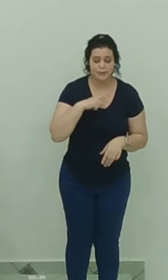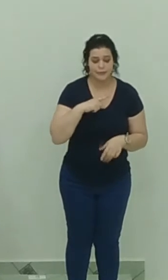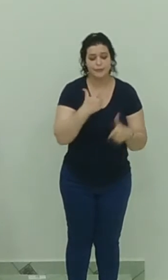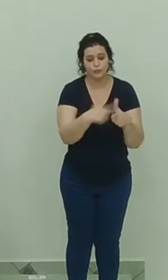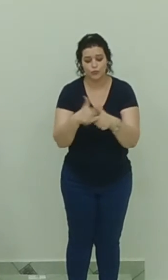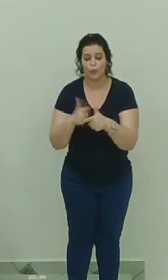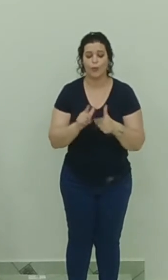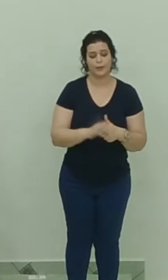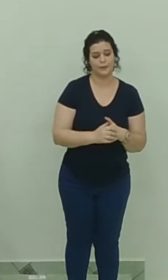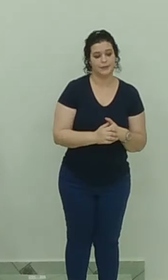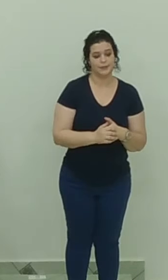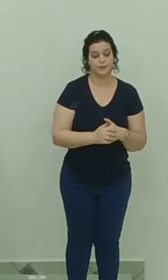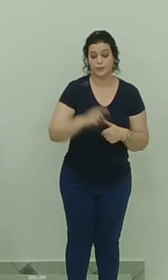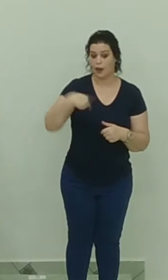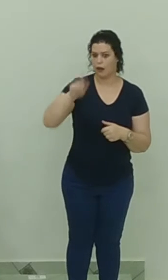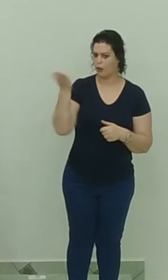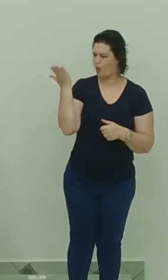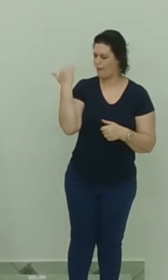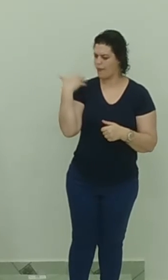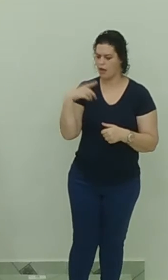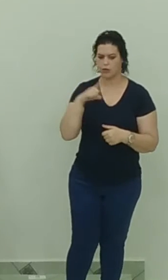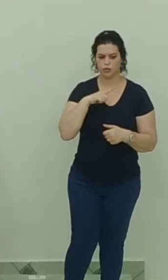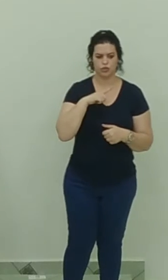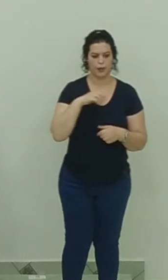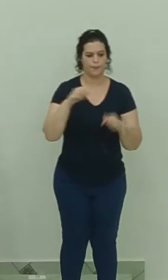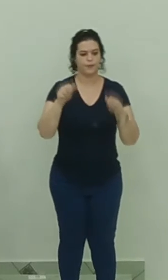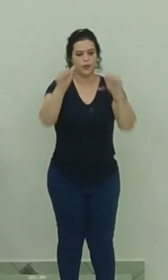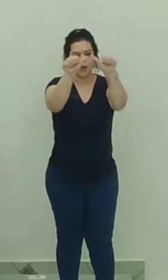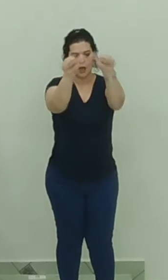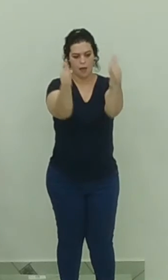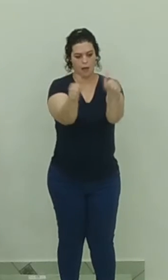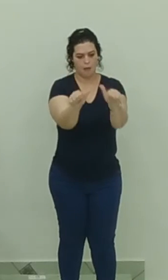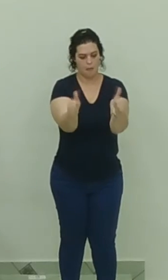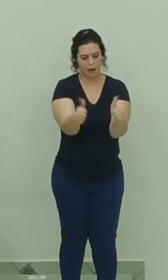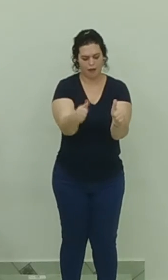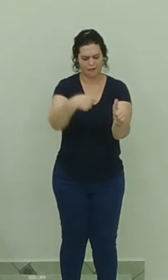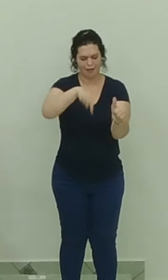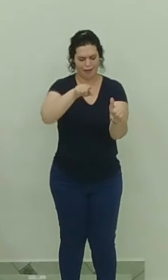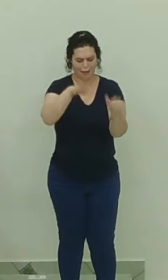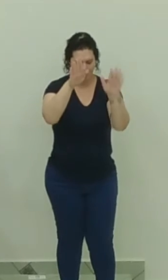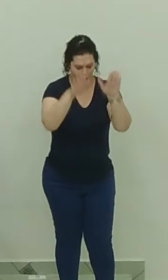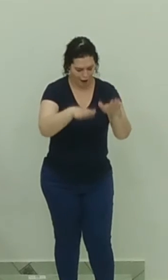Moloque, gente que tinha relacionamento com animais,